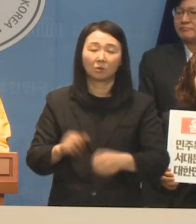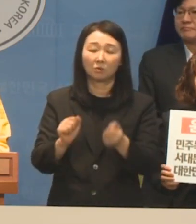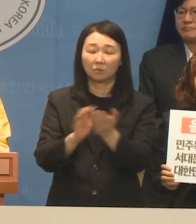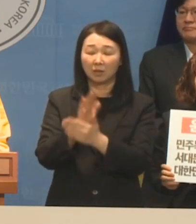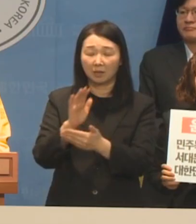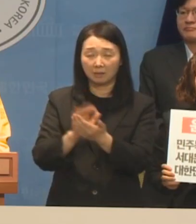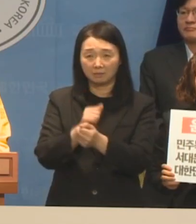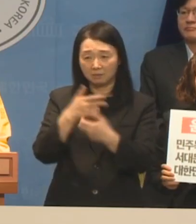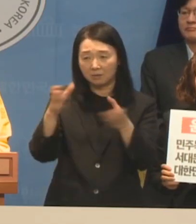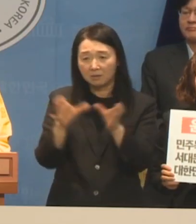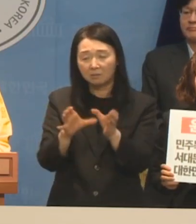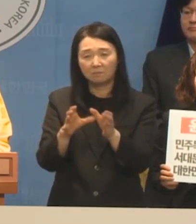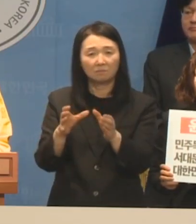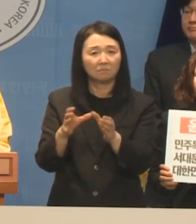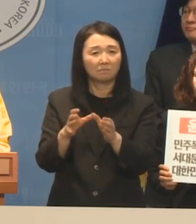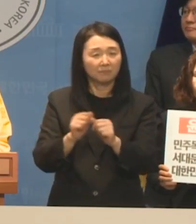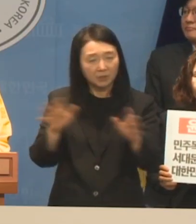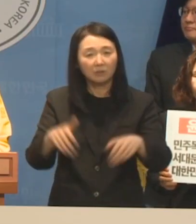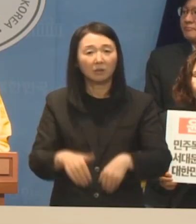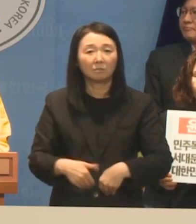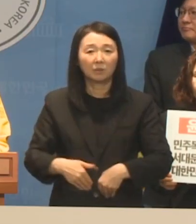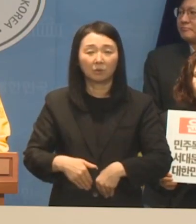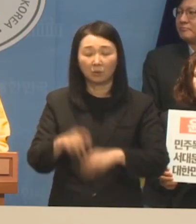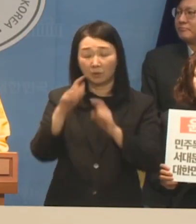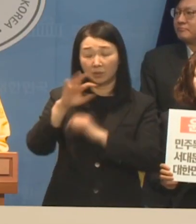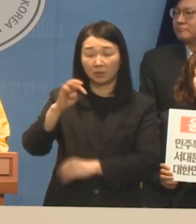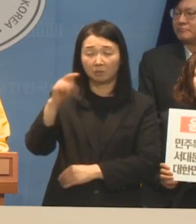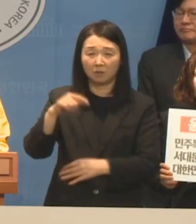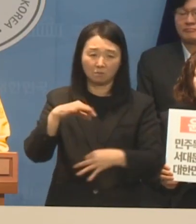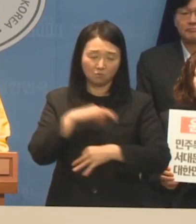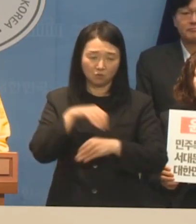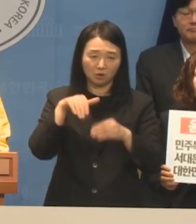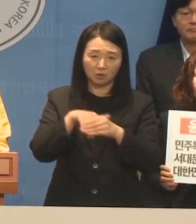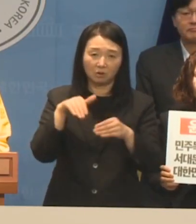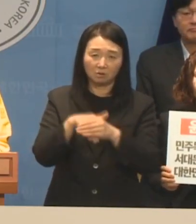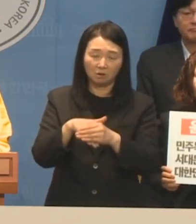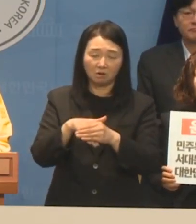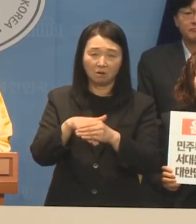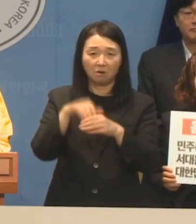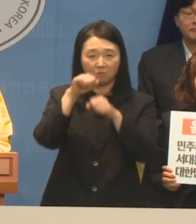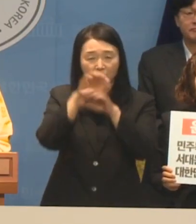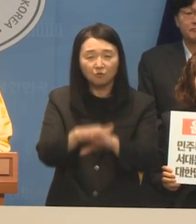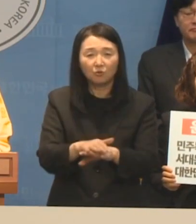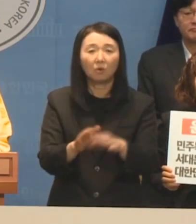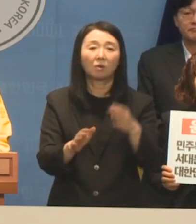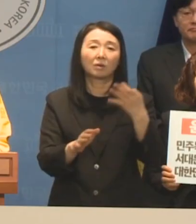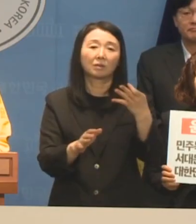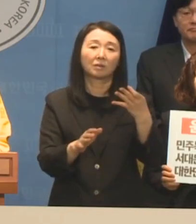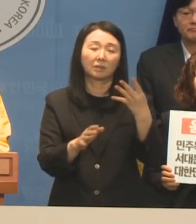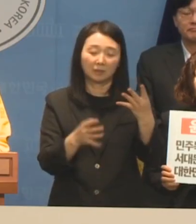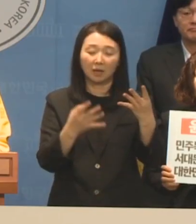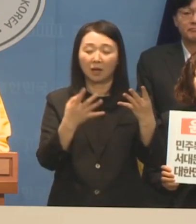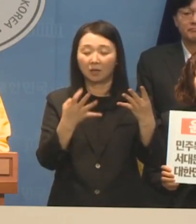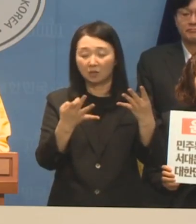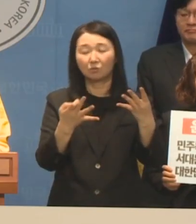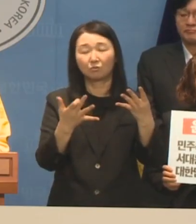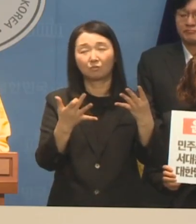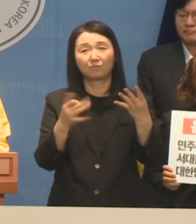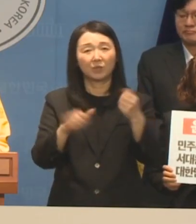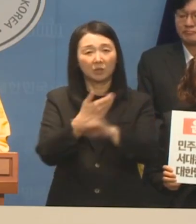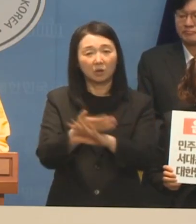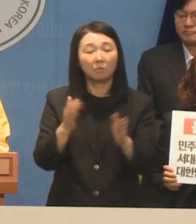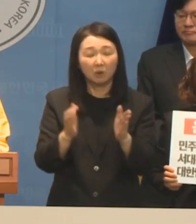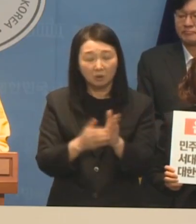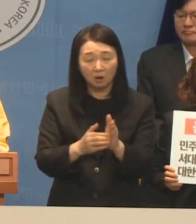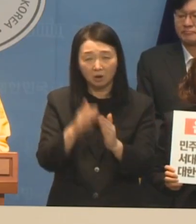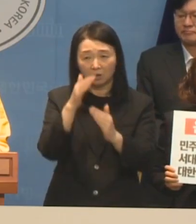세력을 청산합시다. 이승만 부정선거 독재를 무너뜨린 것도 4.19 혁명이었고 전두환 신군부를 무너뜨리고 직선제